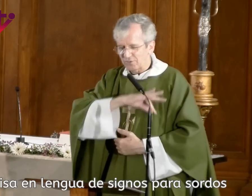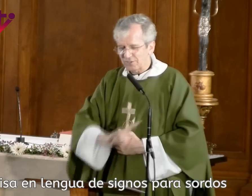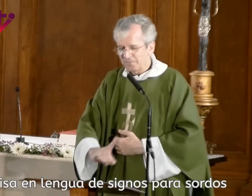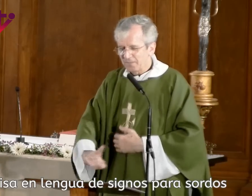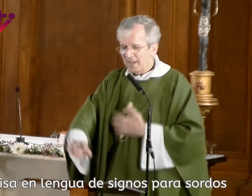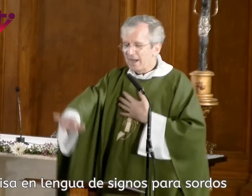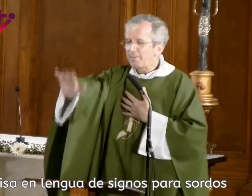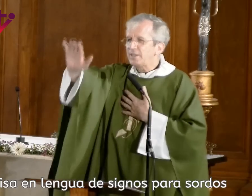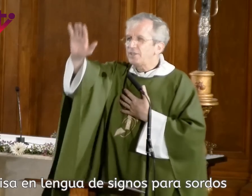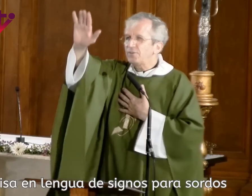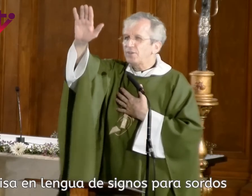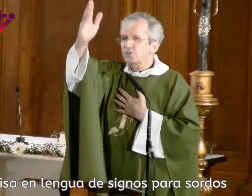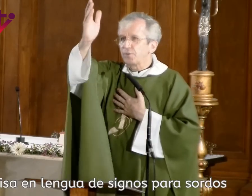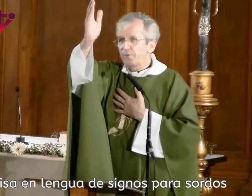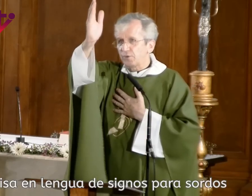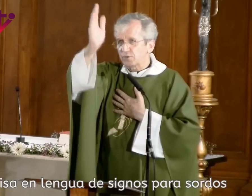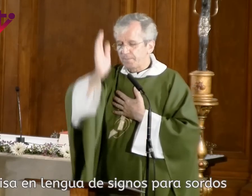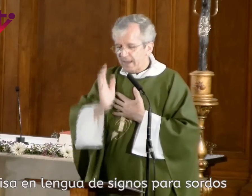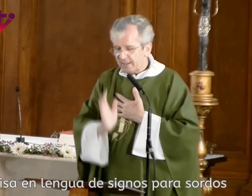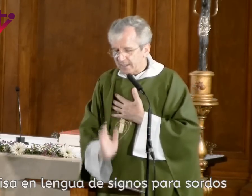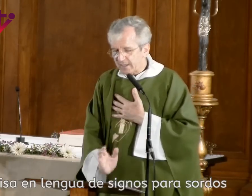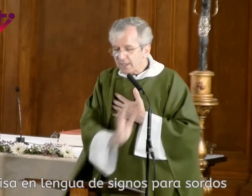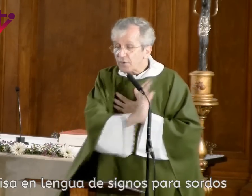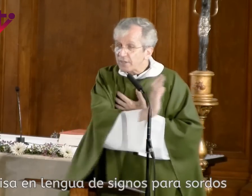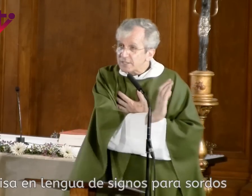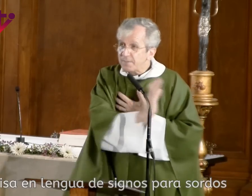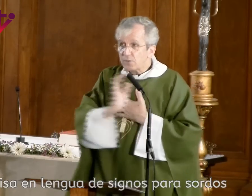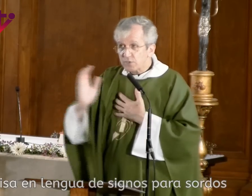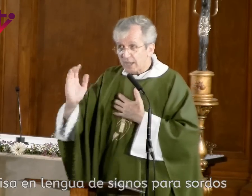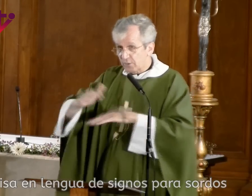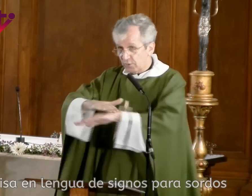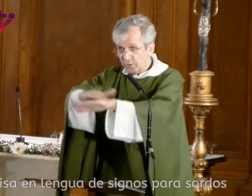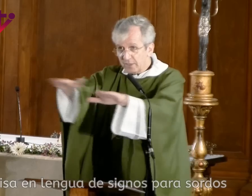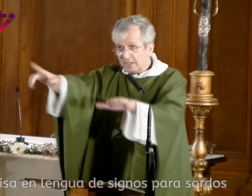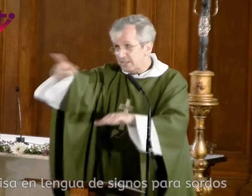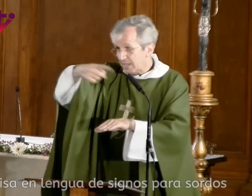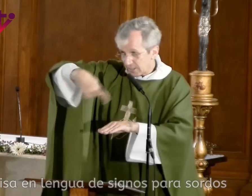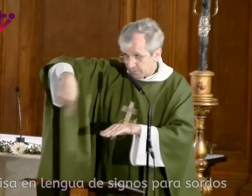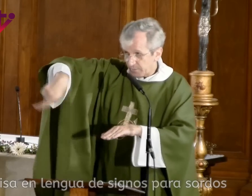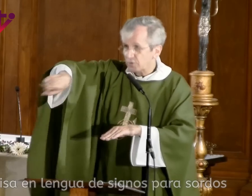vosotros. La bendición de Dios Todopoderoso, Padre, Hijo y Espíritu Santo, descienda